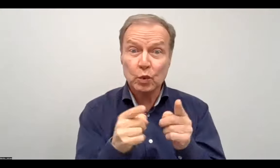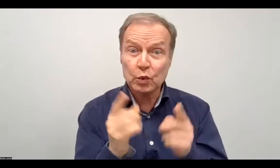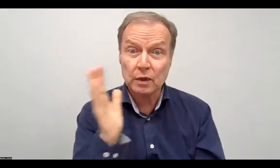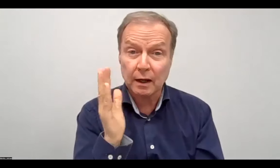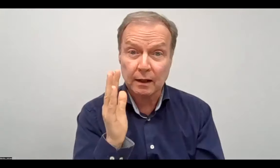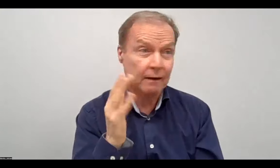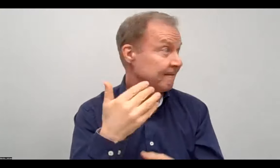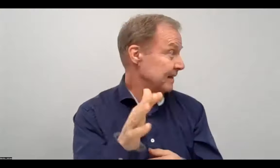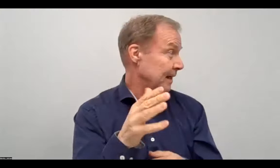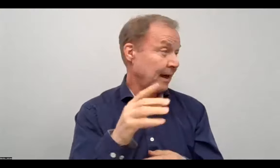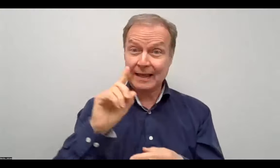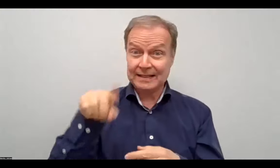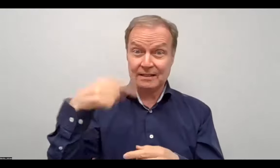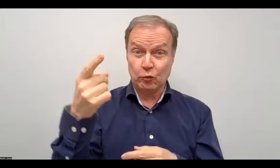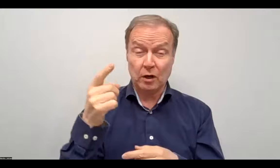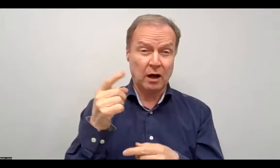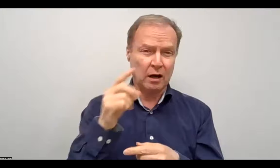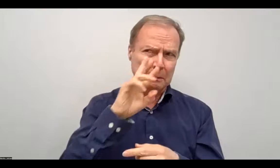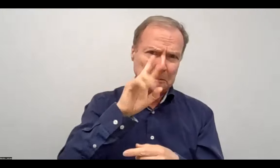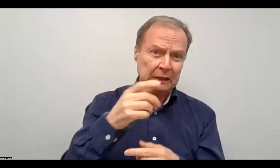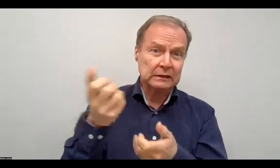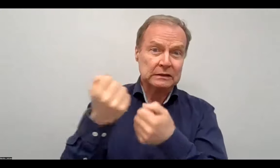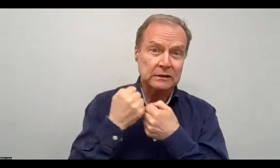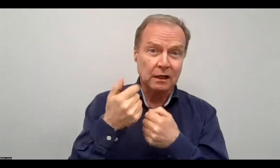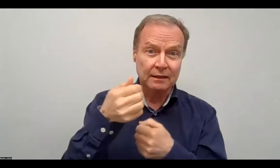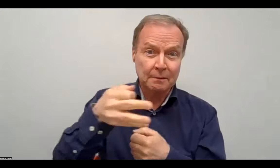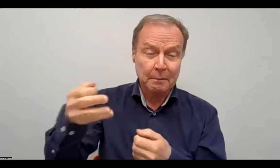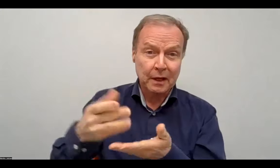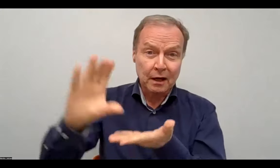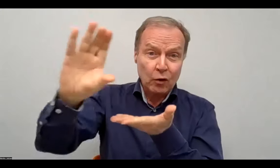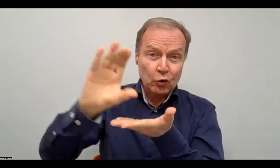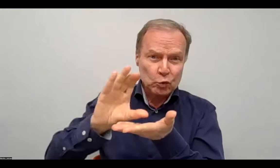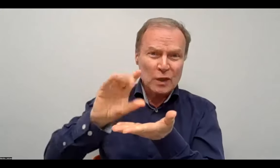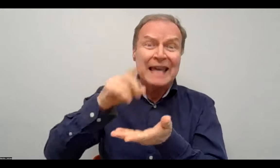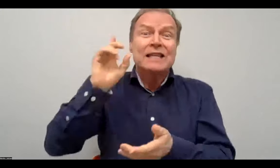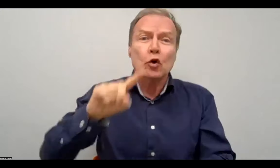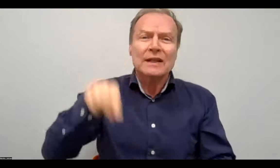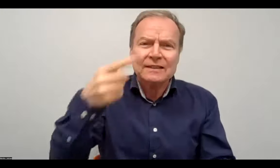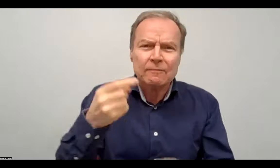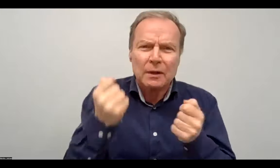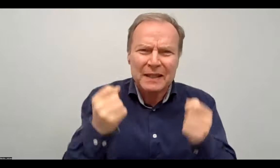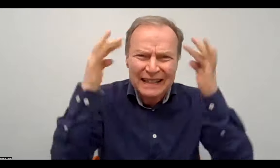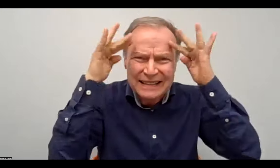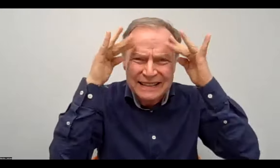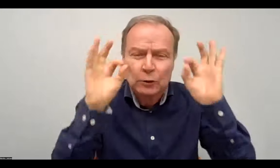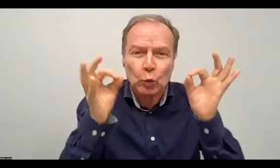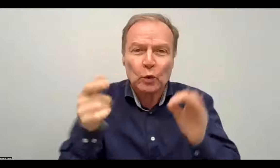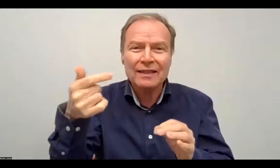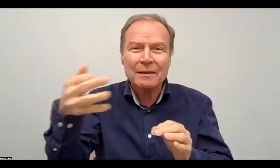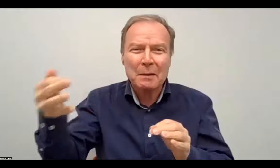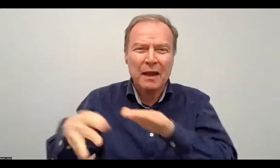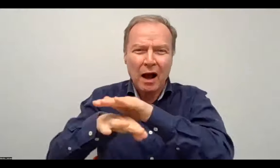24/7H. Ja kuten Marika sanoi, meillä on ihan hirvittävän vähän aikaa. Ilmeisesti ensi vuonna, jos me saadaan nyt vielä